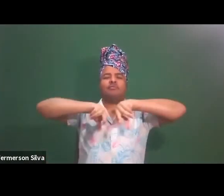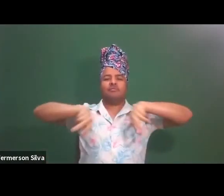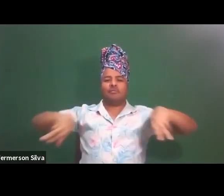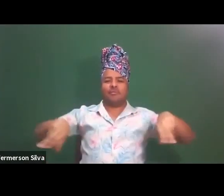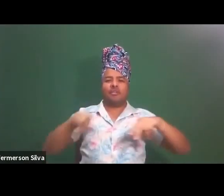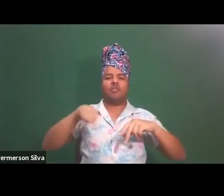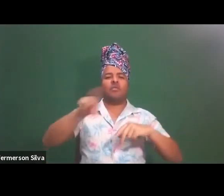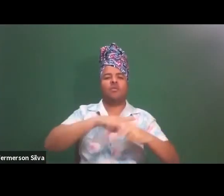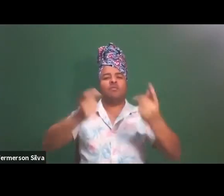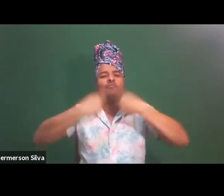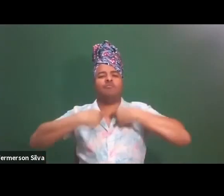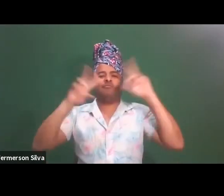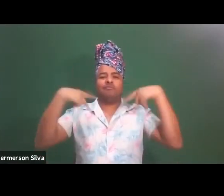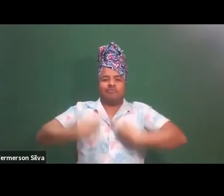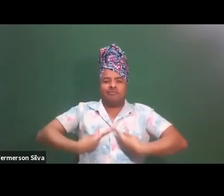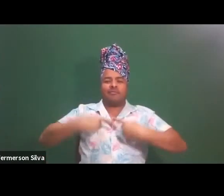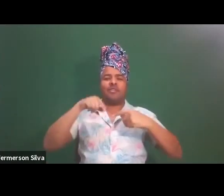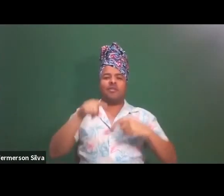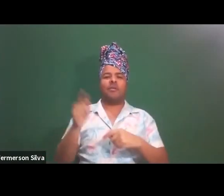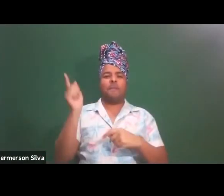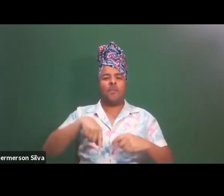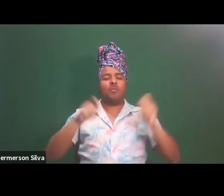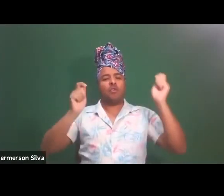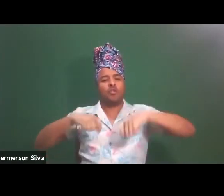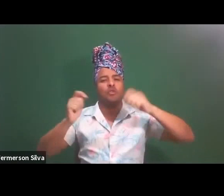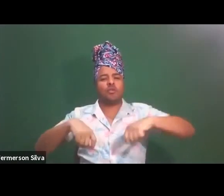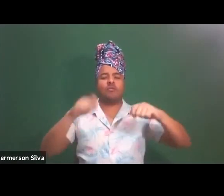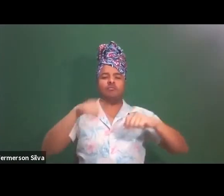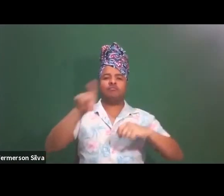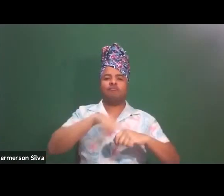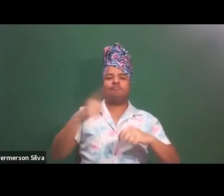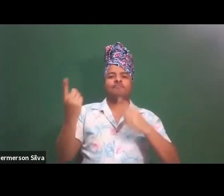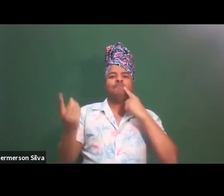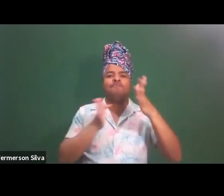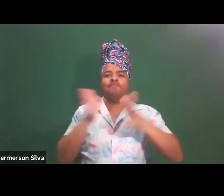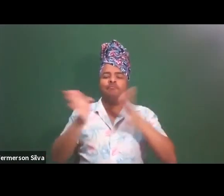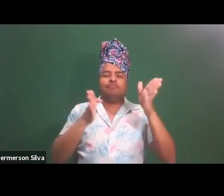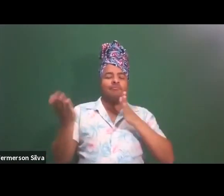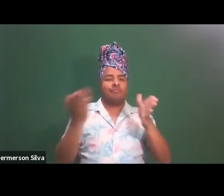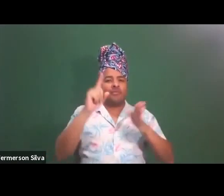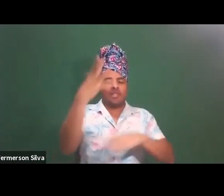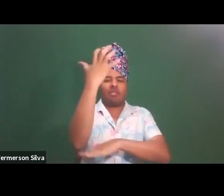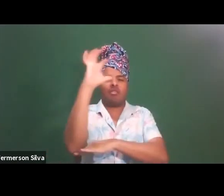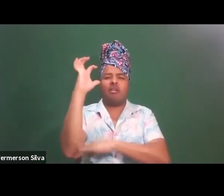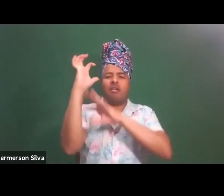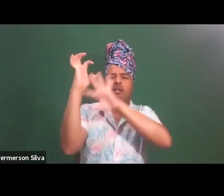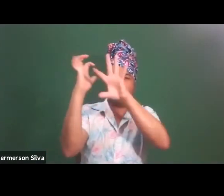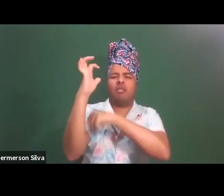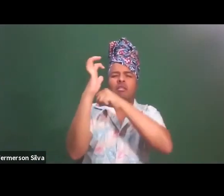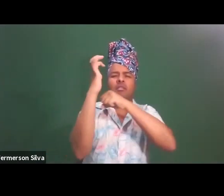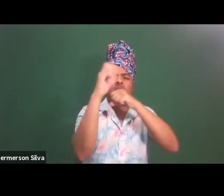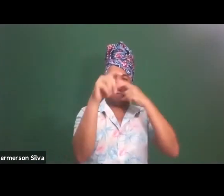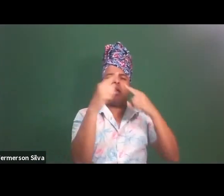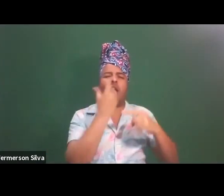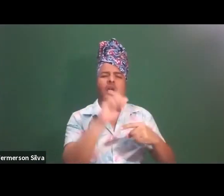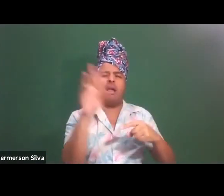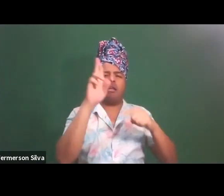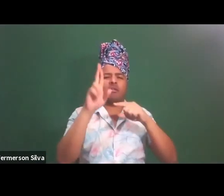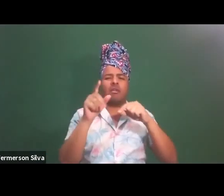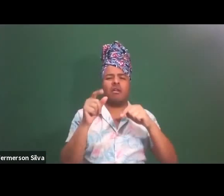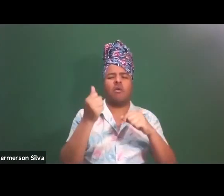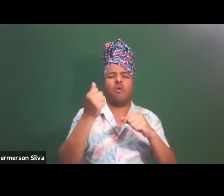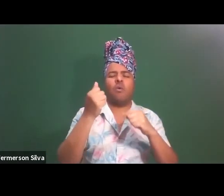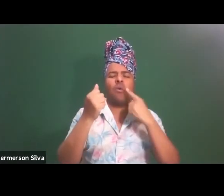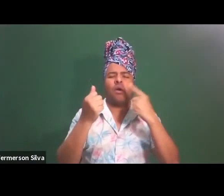para a humanidade a possibilidade de acessar na natureza aquilo que é mais